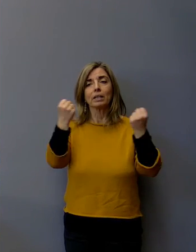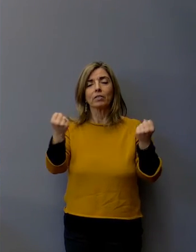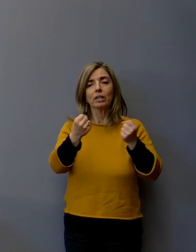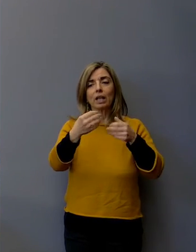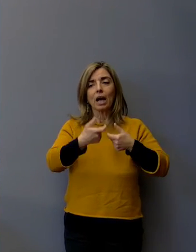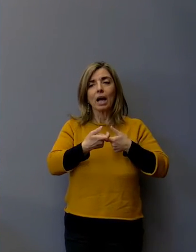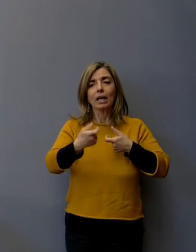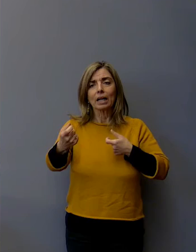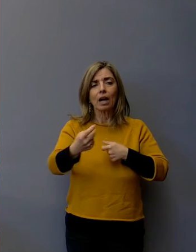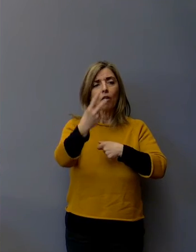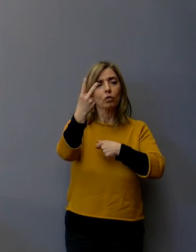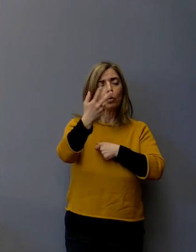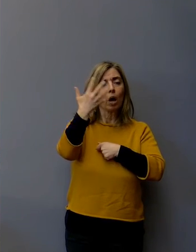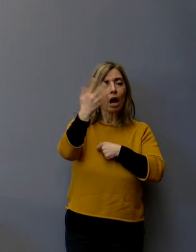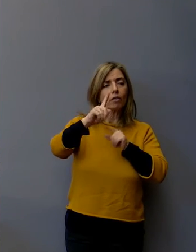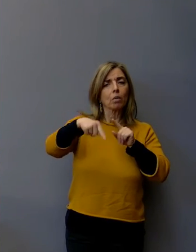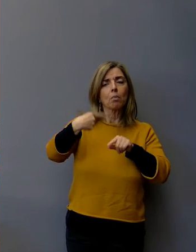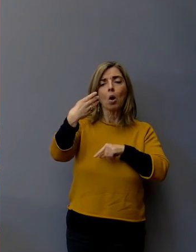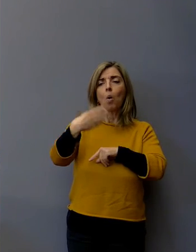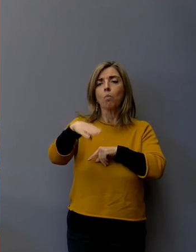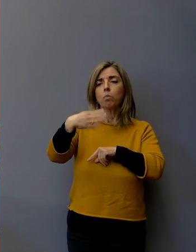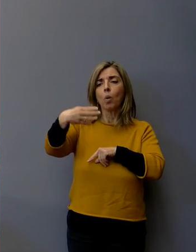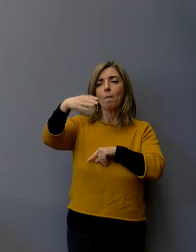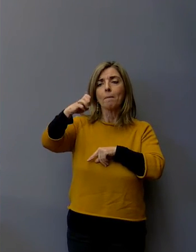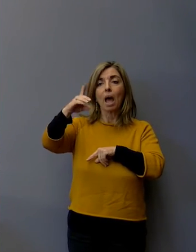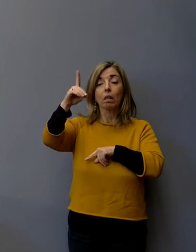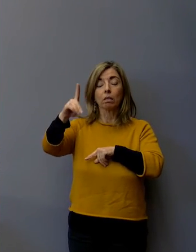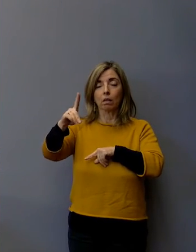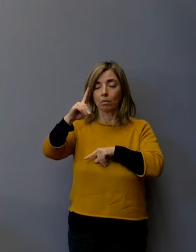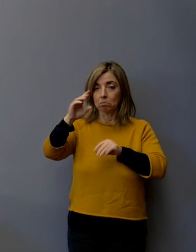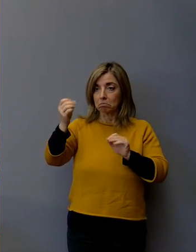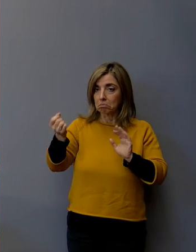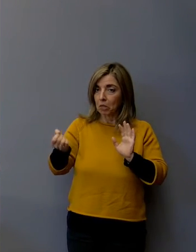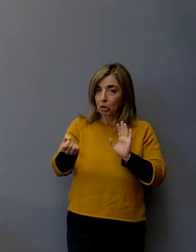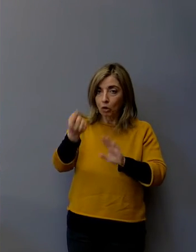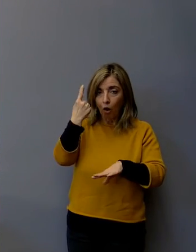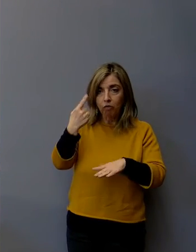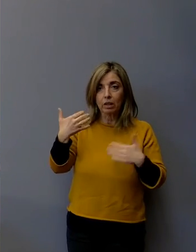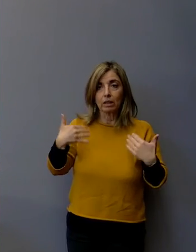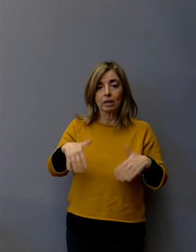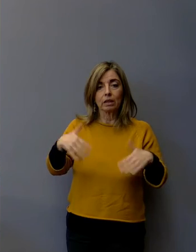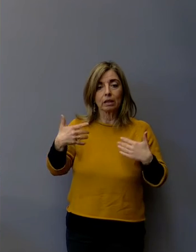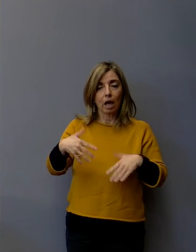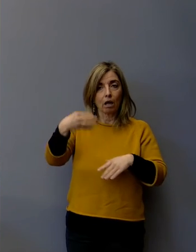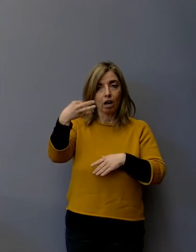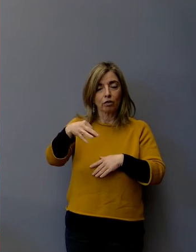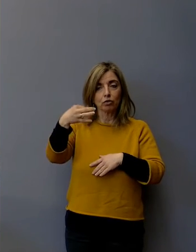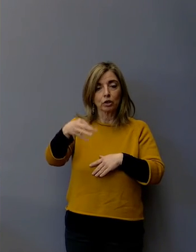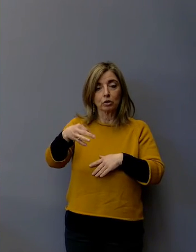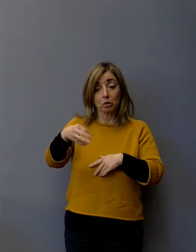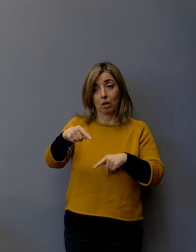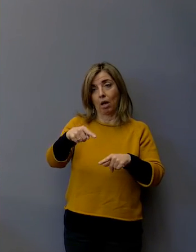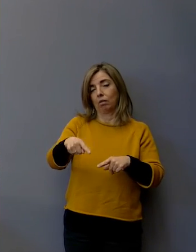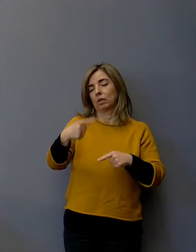quella che sarà poi col bloom ed è una cosa talmente eccezionale e penso solo quella basti a definire quello che sarà il futuro